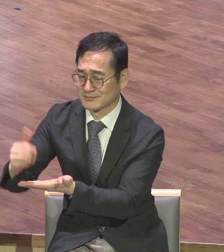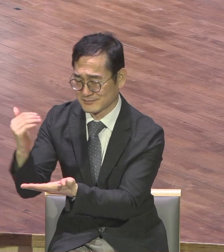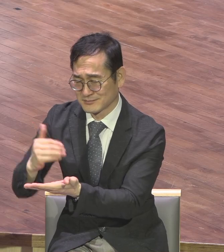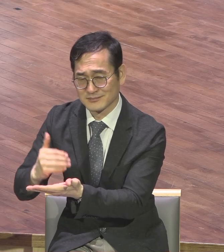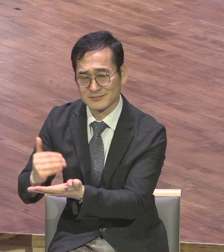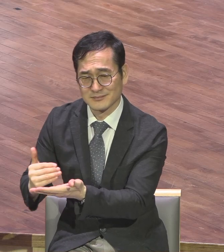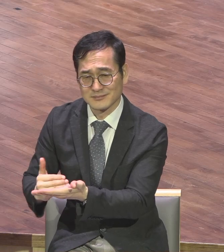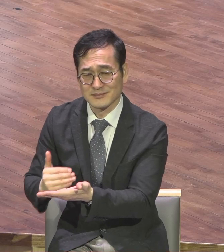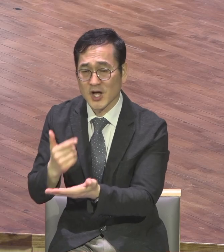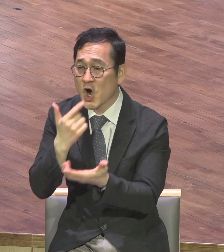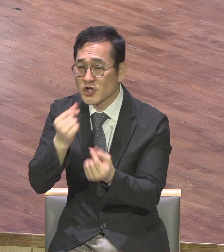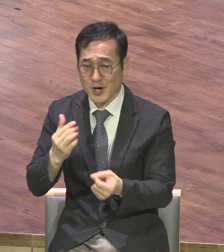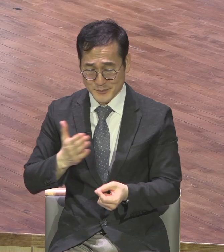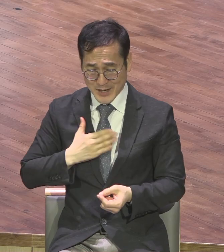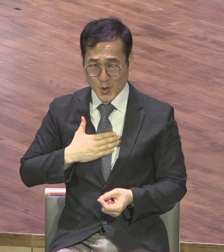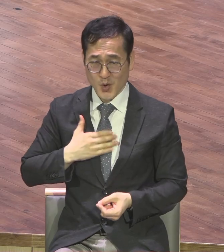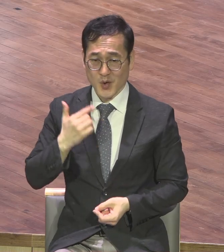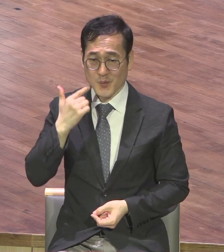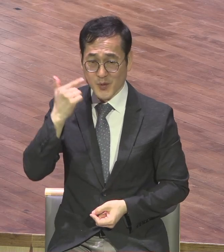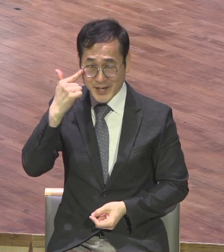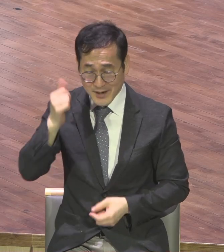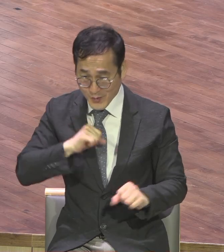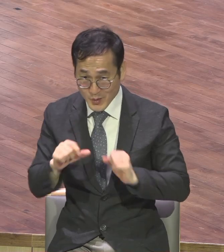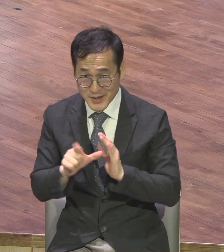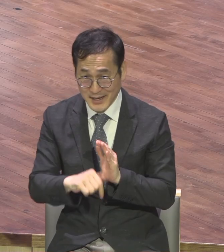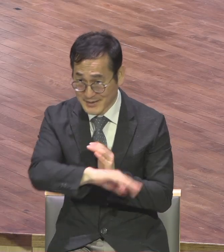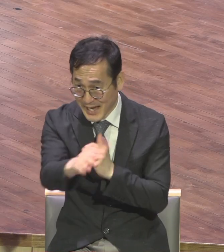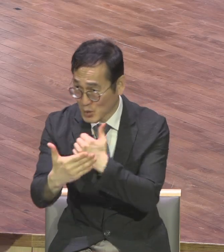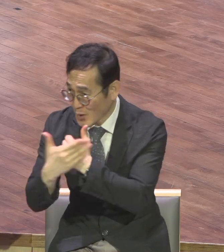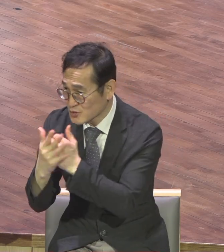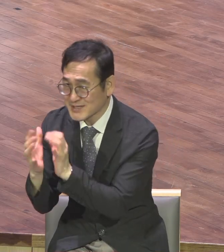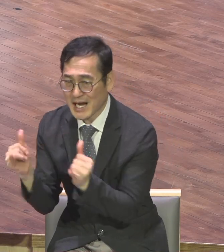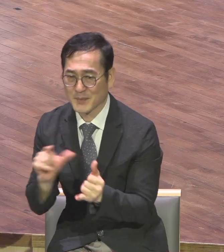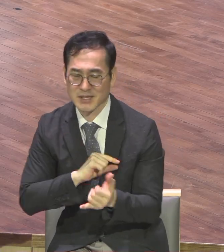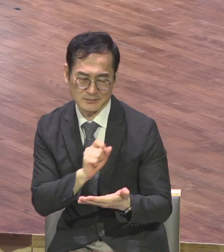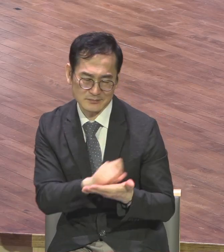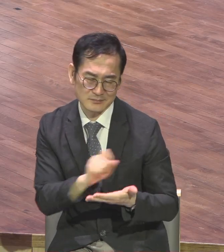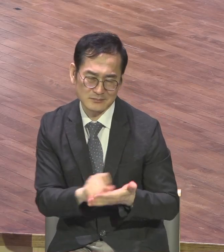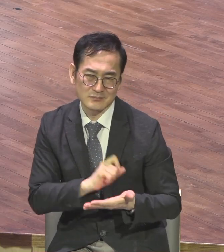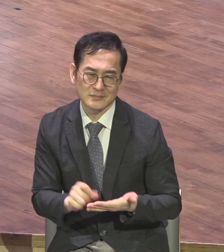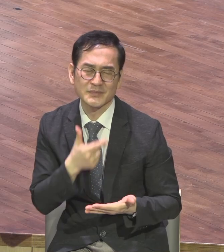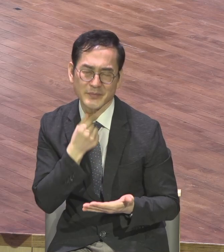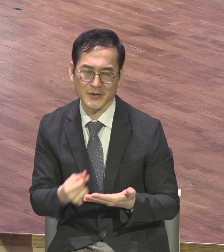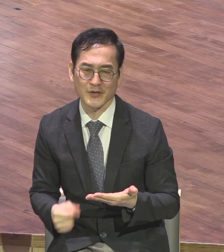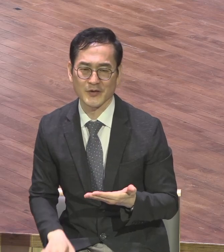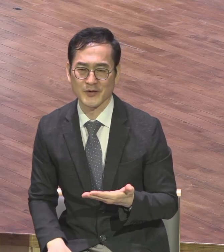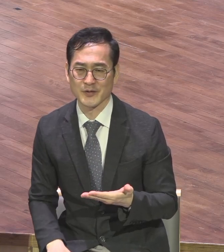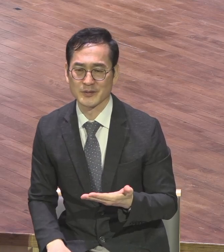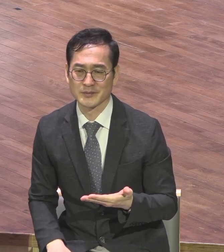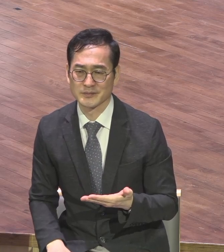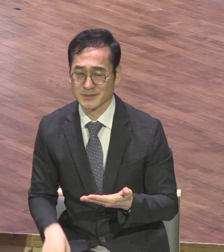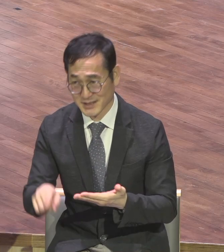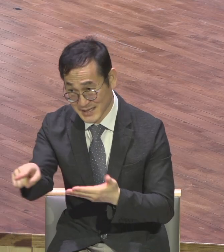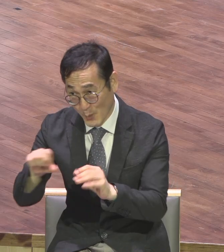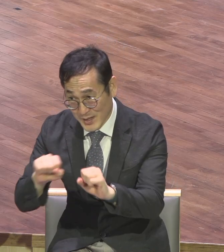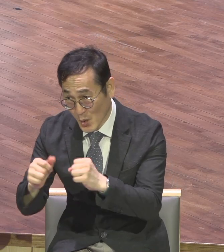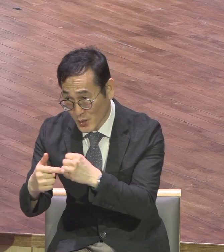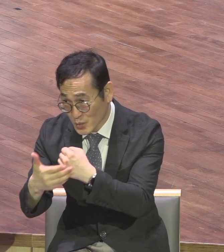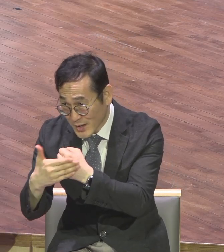그분들이 보여줬던 사역적 중심과 열정, 그 활동의 모습을 특정 지어가지고